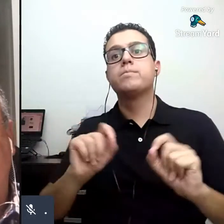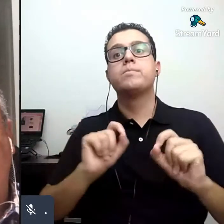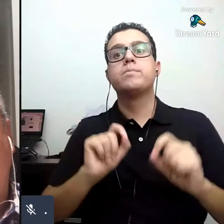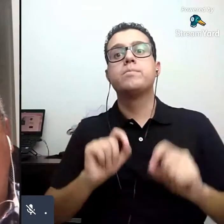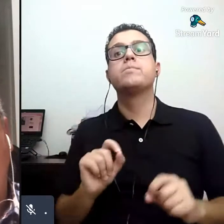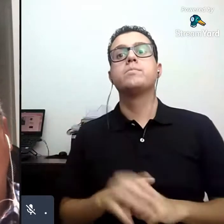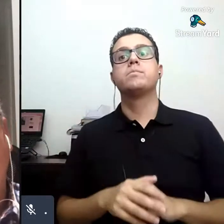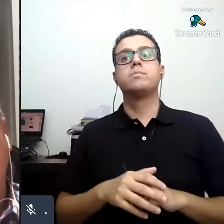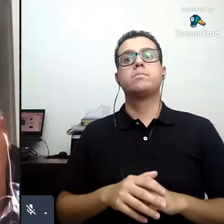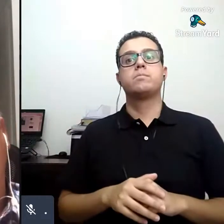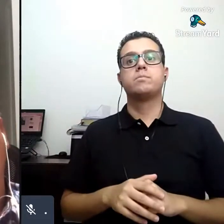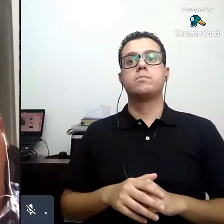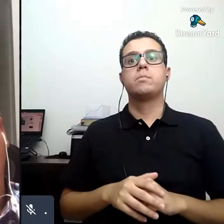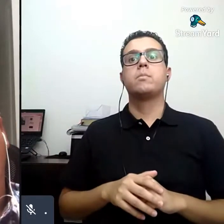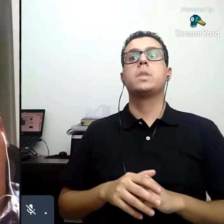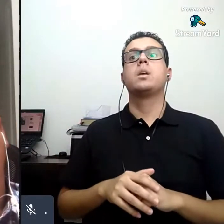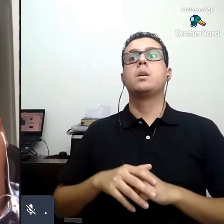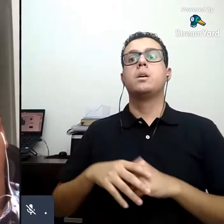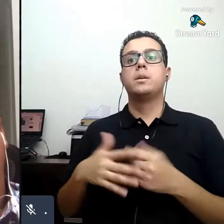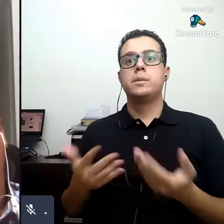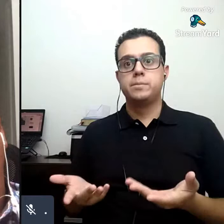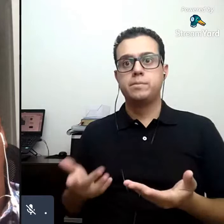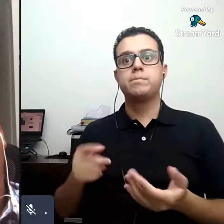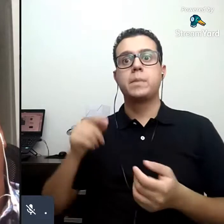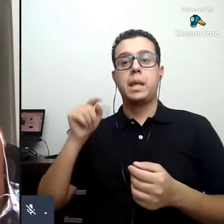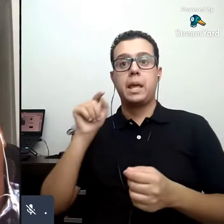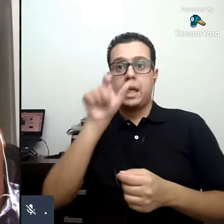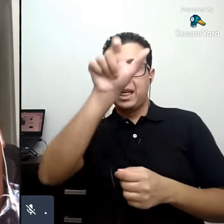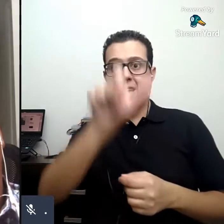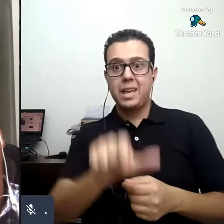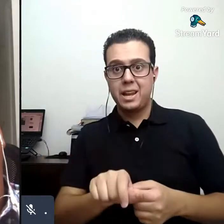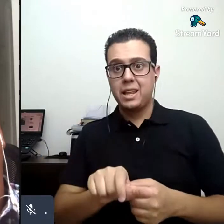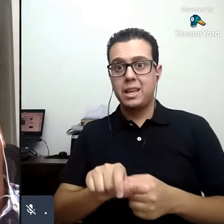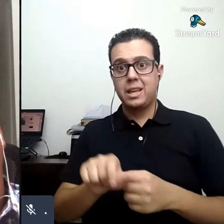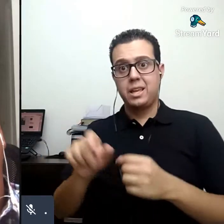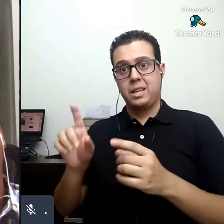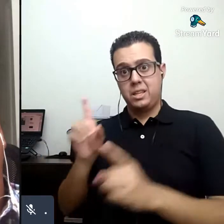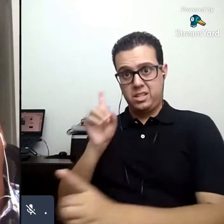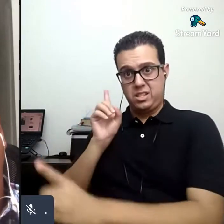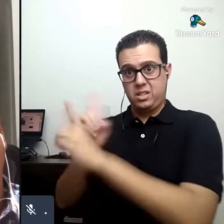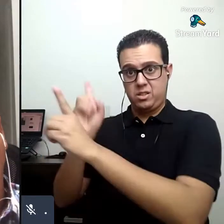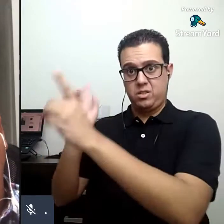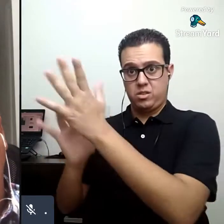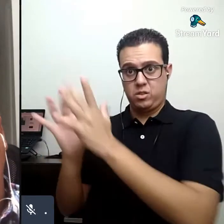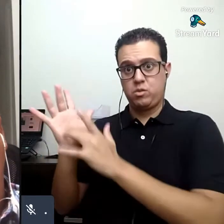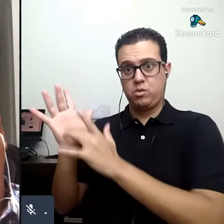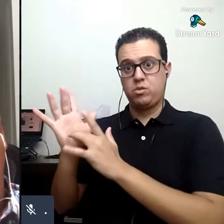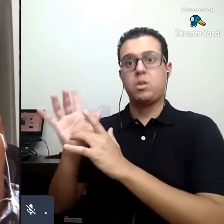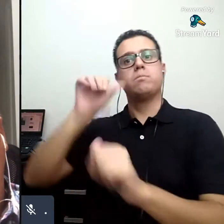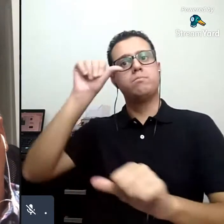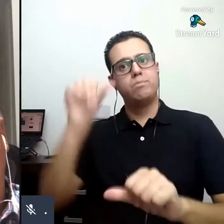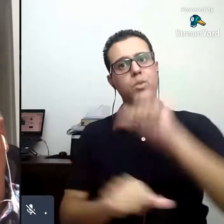mudança notável na sua credulidade. Enquanto ele cria que Jesus podia fazer o milagre,